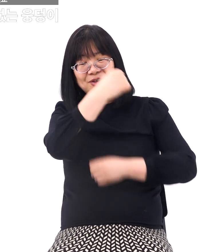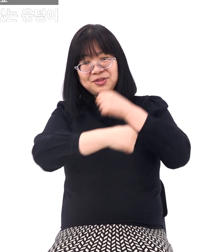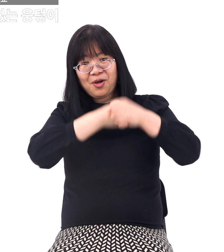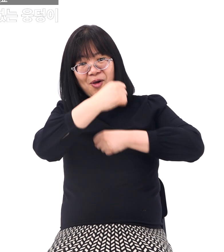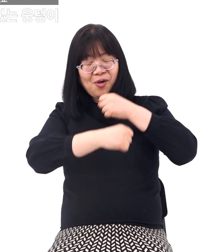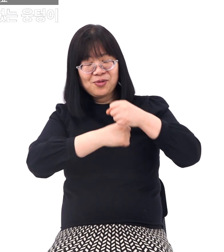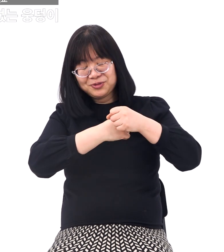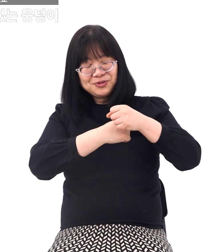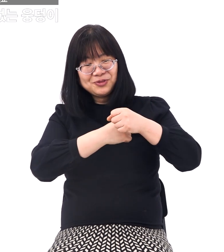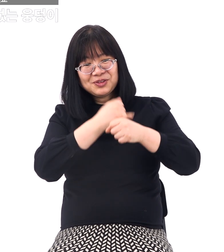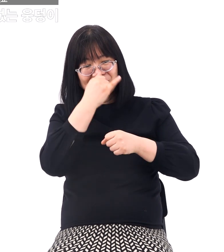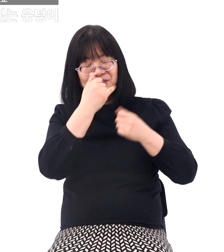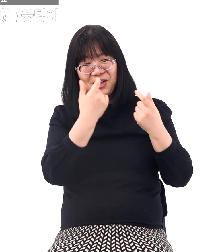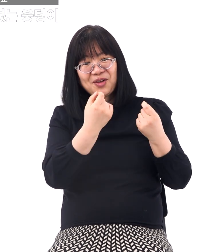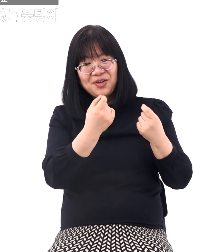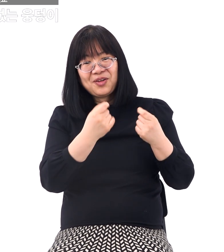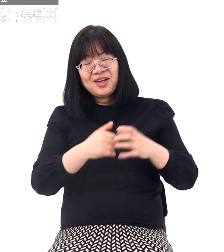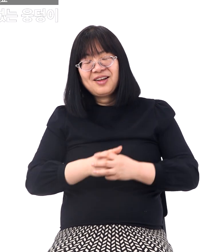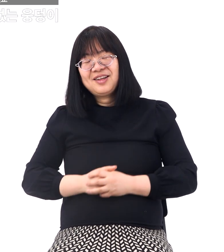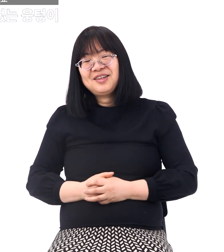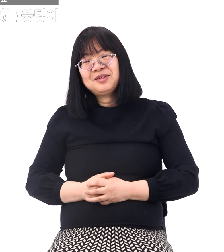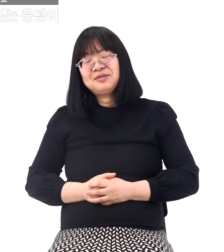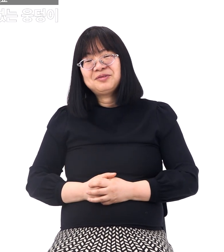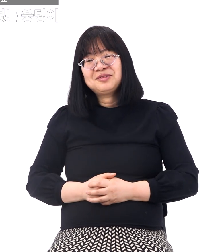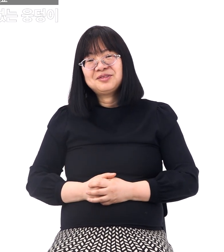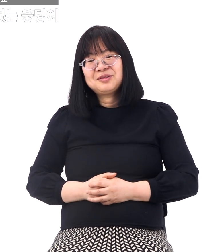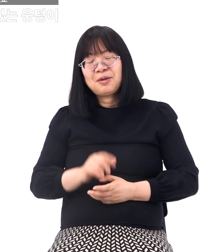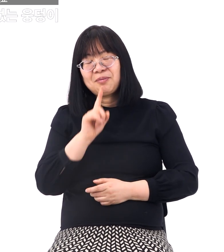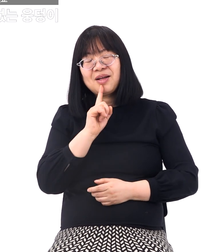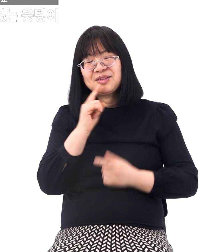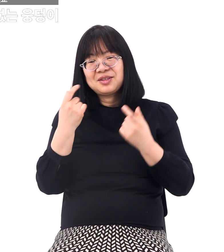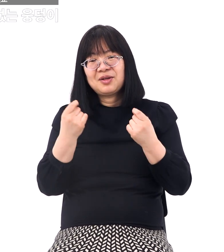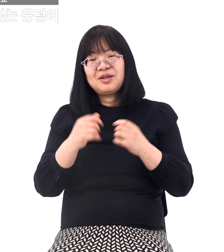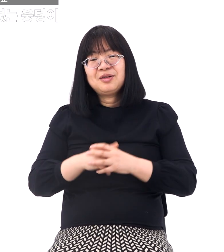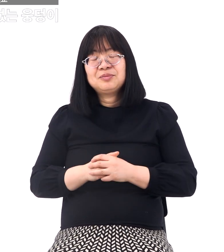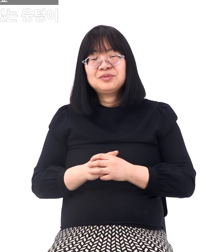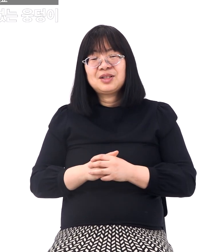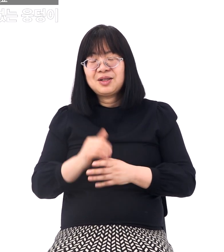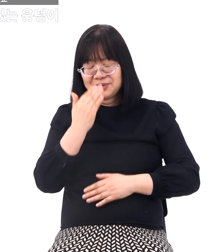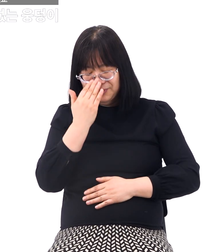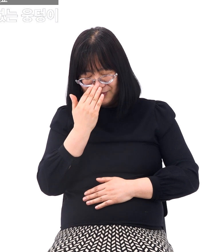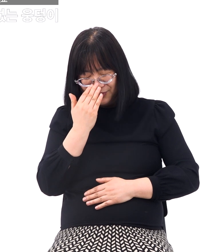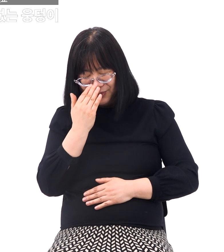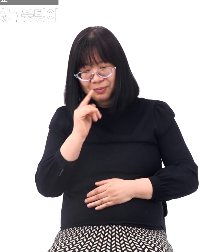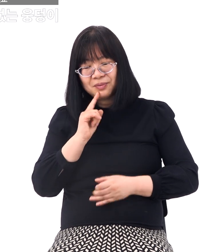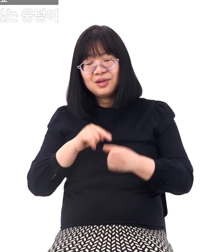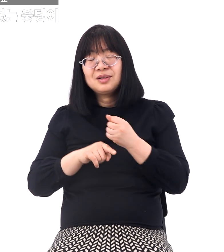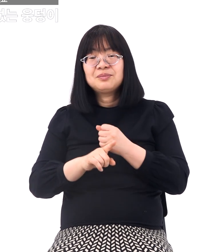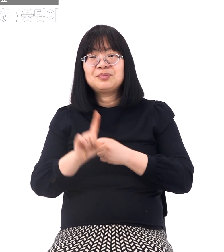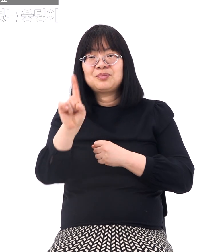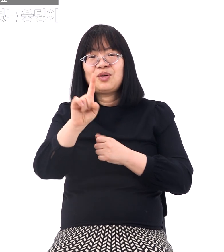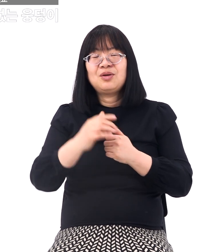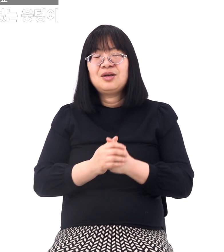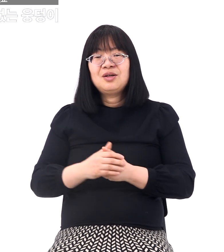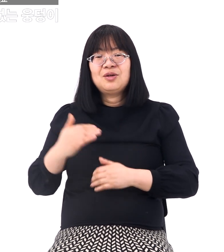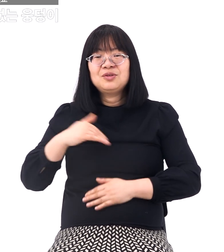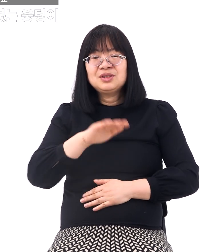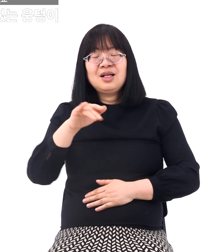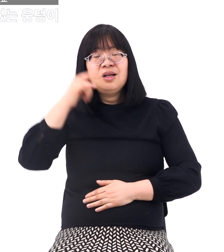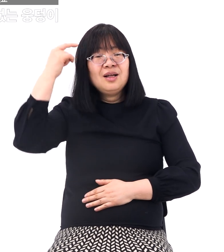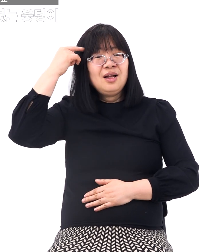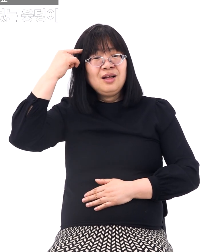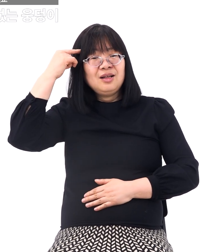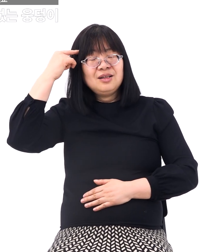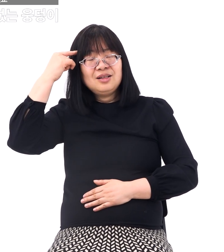생겼다. 뭐 이런 표현이라든지. 여기서 겸손이라는 말은 우리가